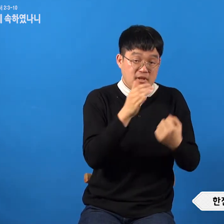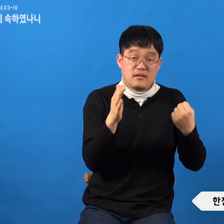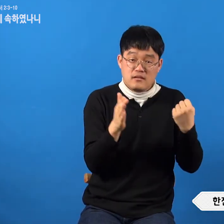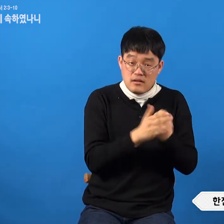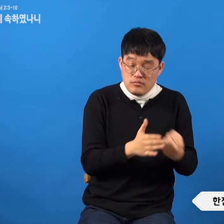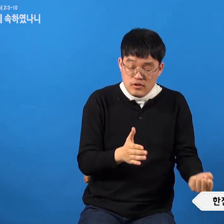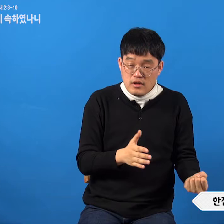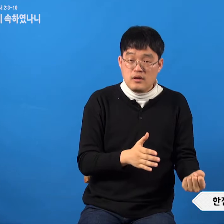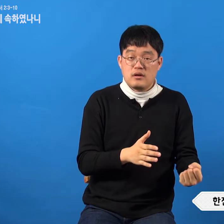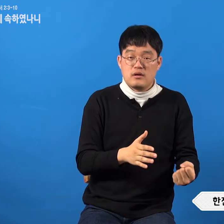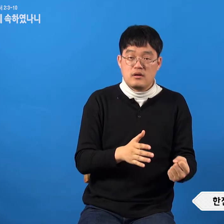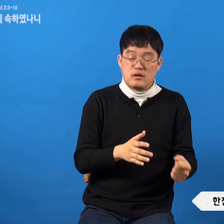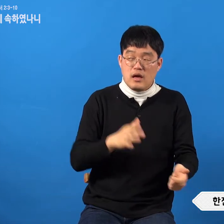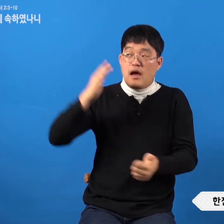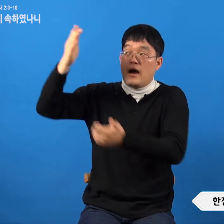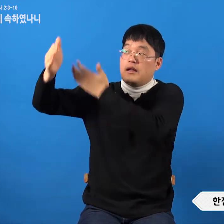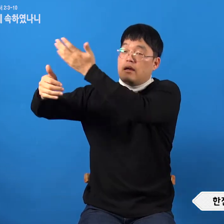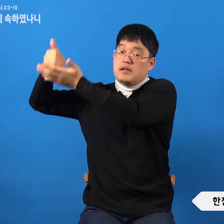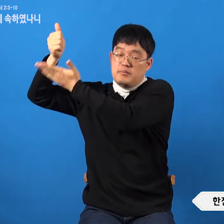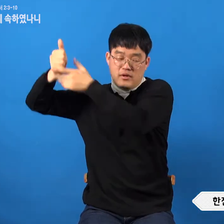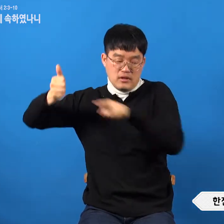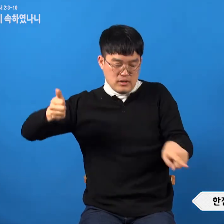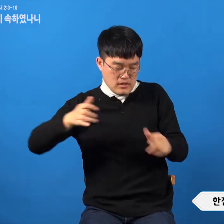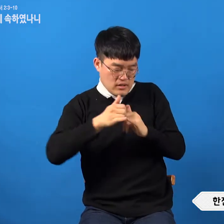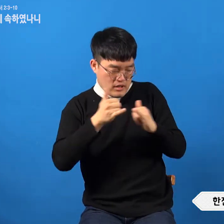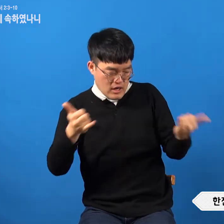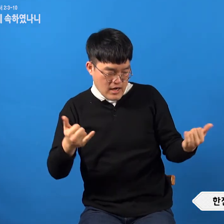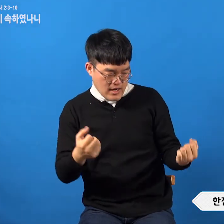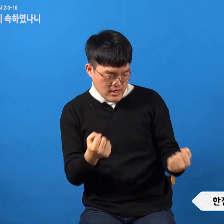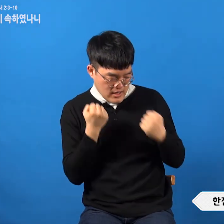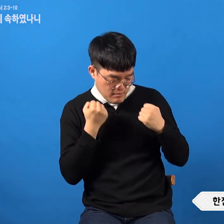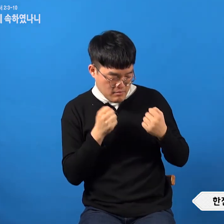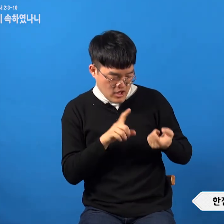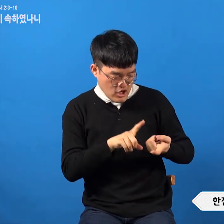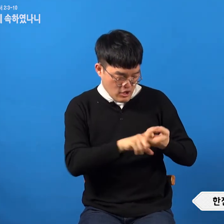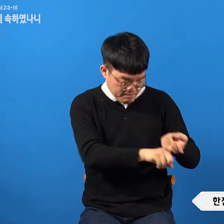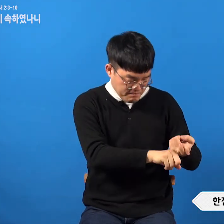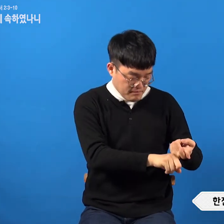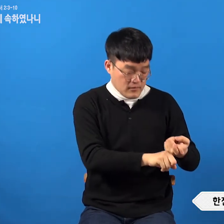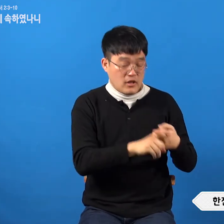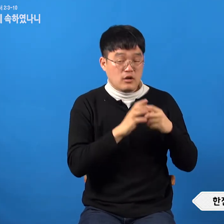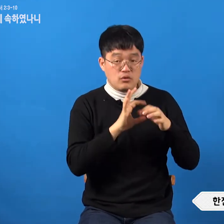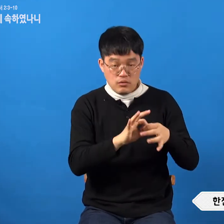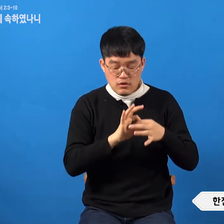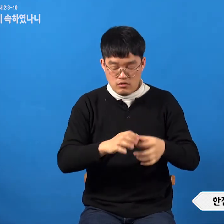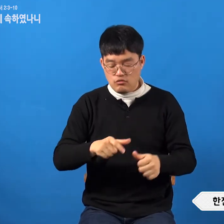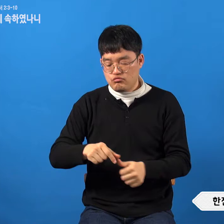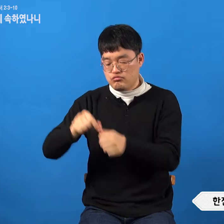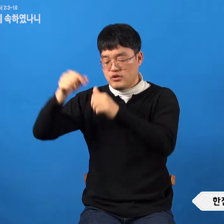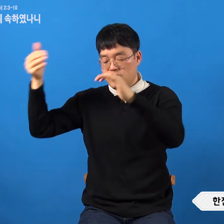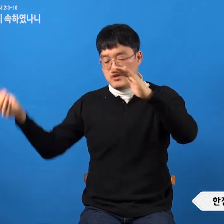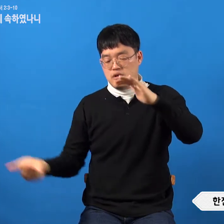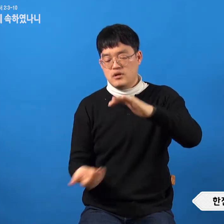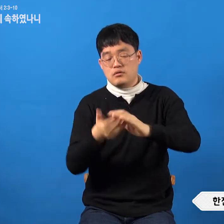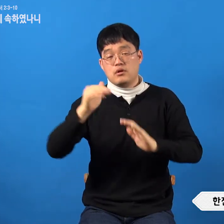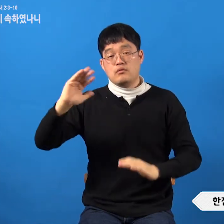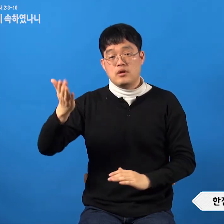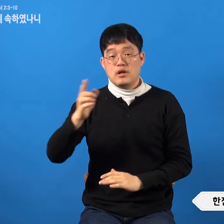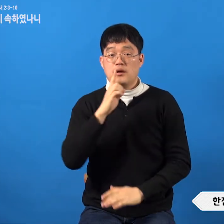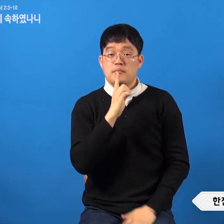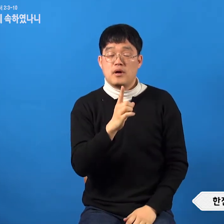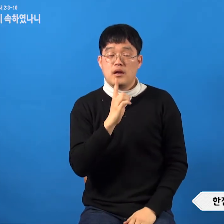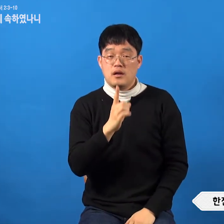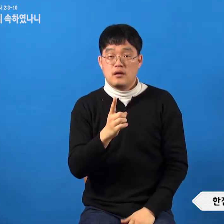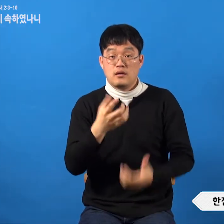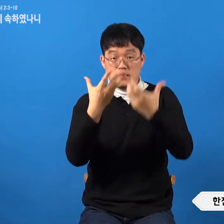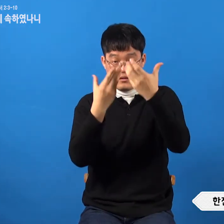그래서 하나님이 그런 인간과의 협력을 통해서 구원을 이루어가는 것이다. 그렇게 주장을 합니다. 이런